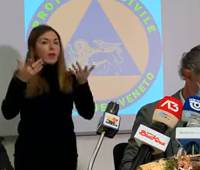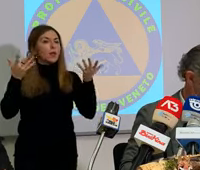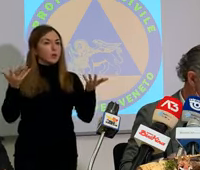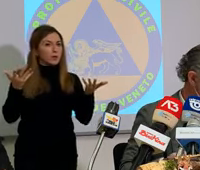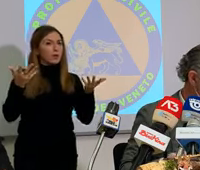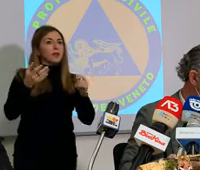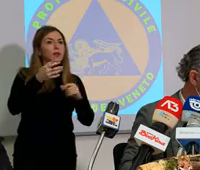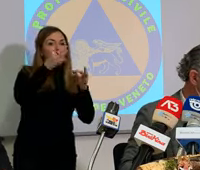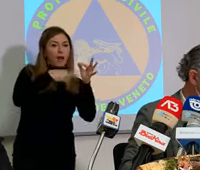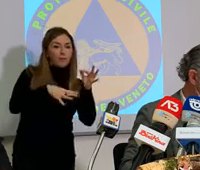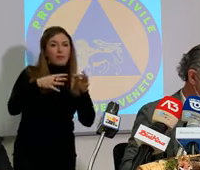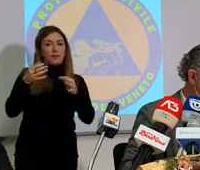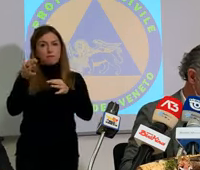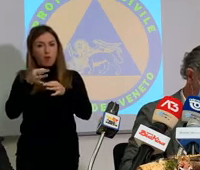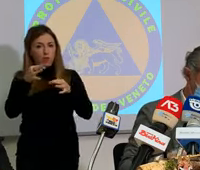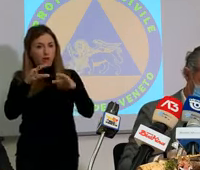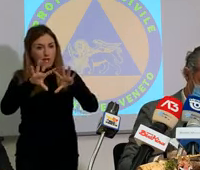molecolari